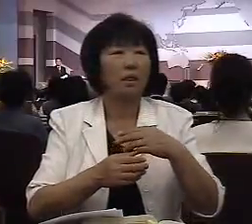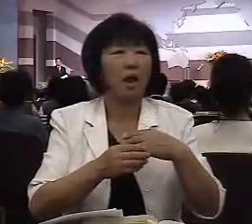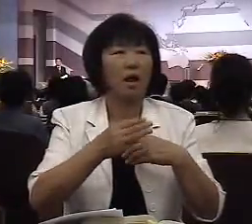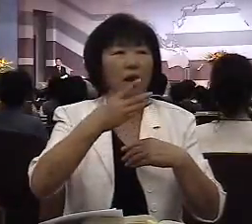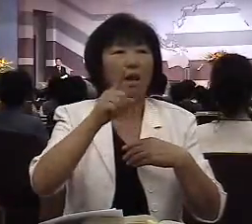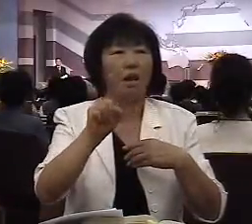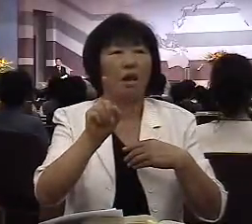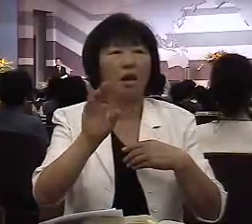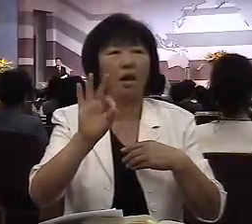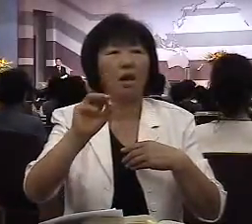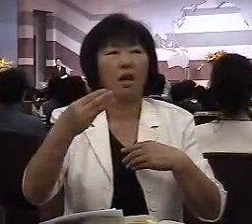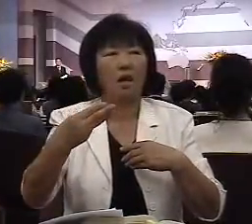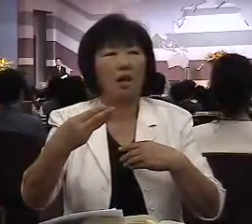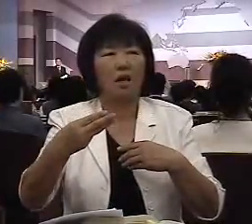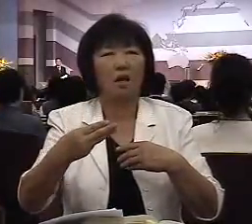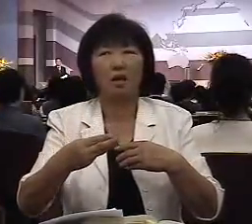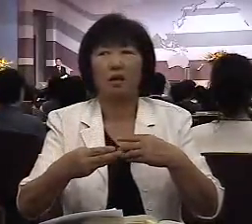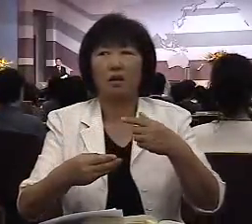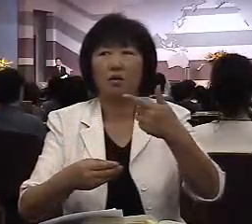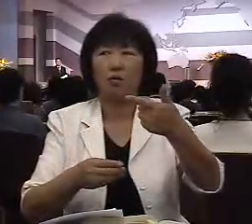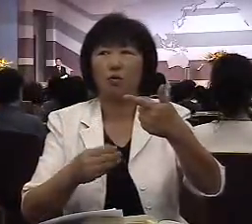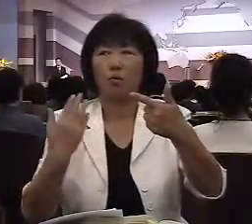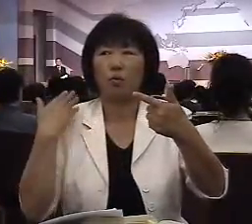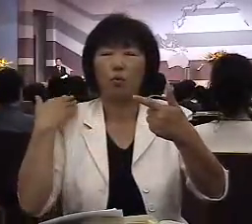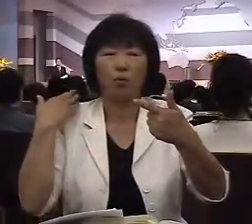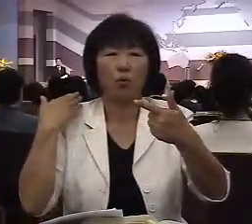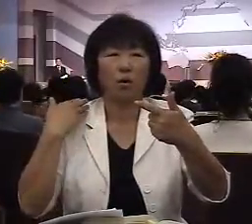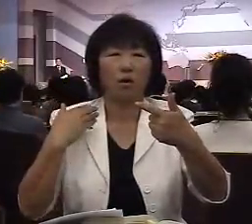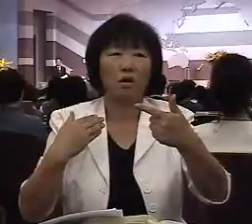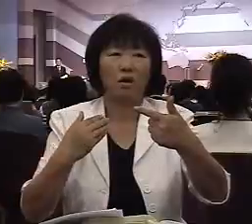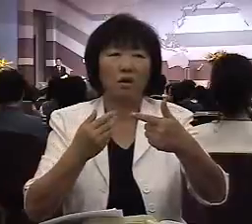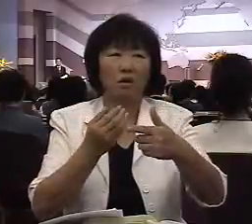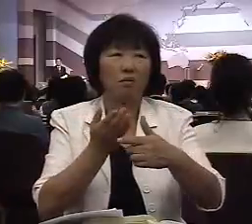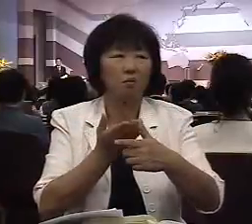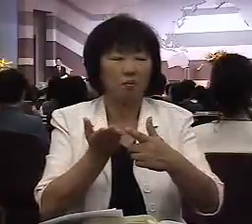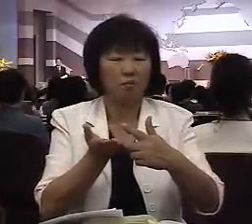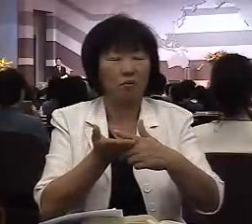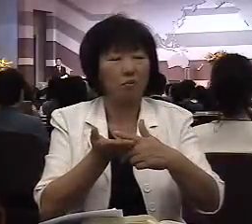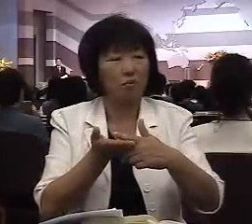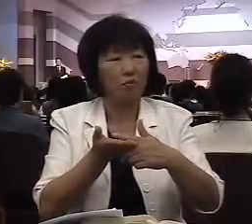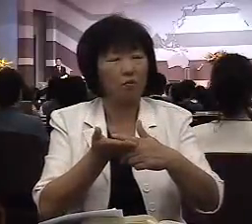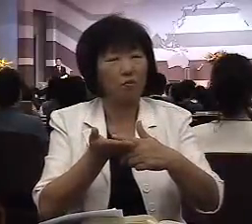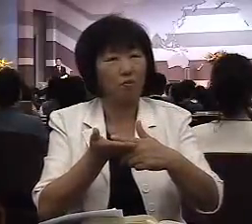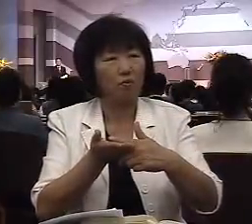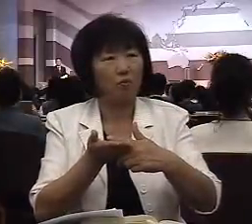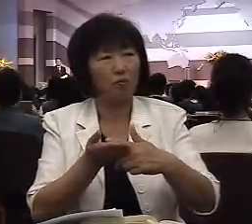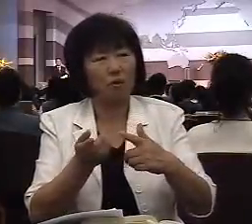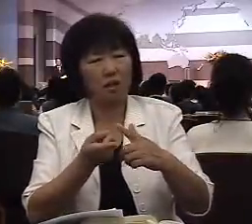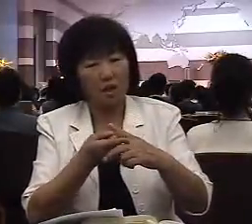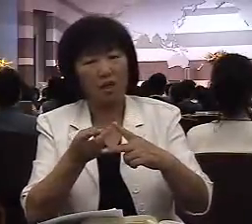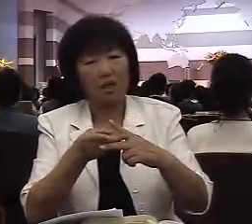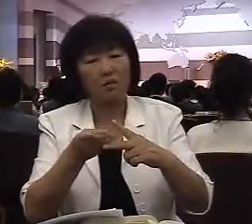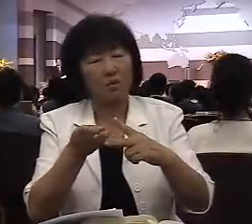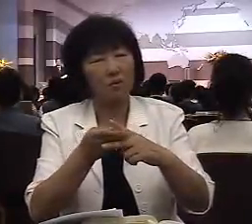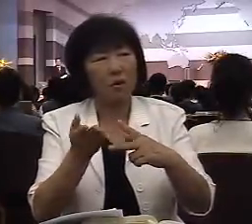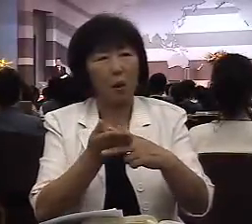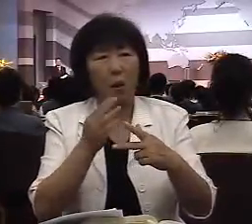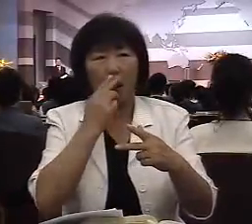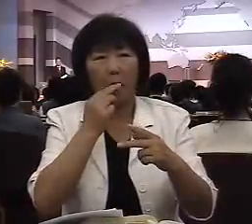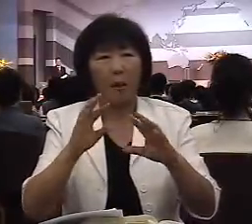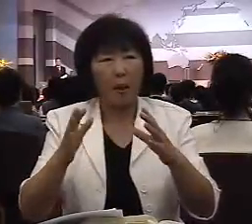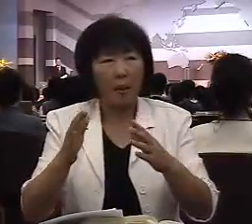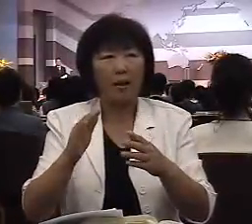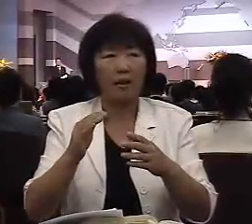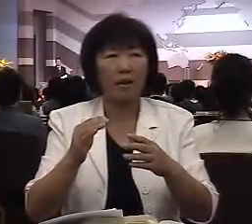우리 자녀들 그 6학년 이하 미만에 있는 유초등부까지 영아부, 유치부, 유초등부까지 자녀들이